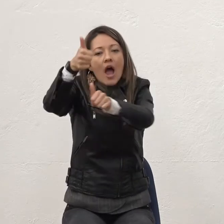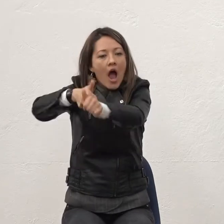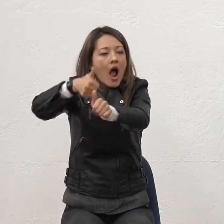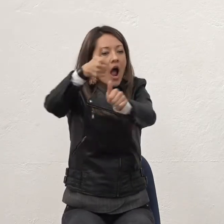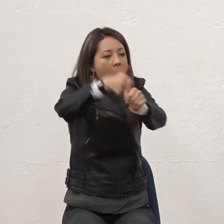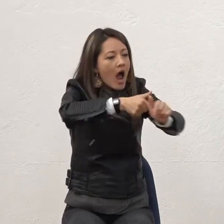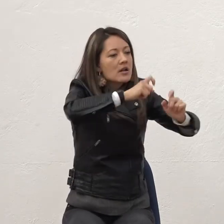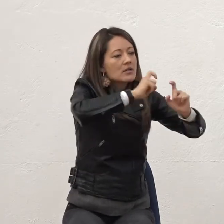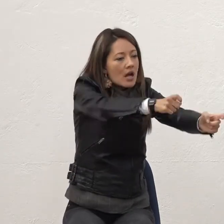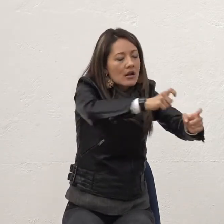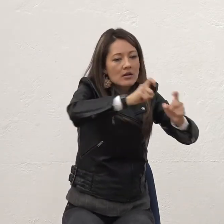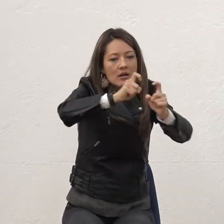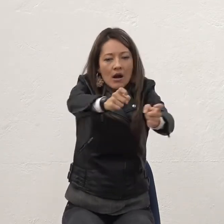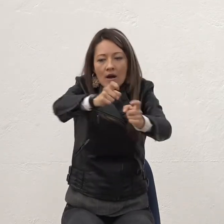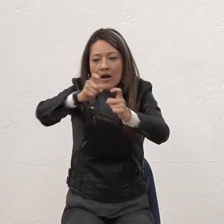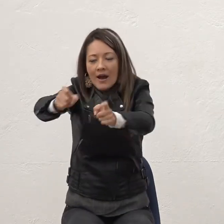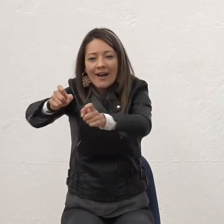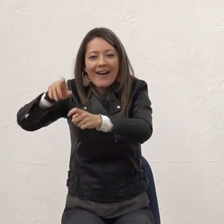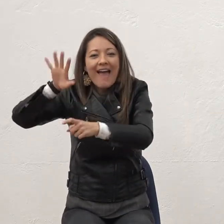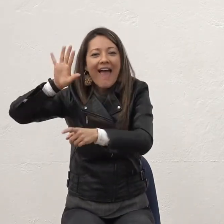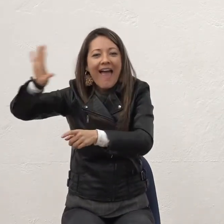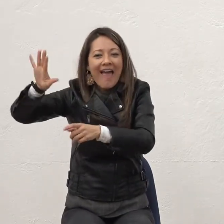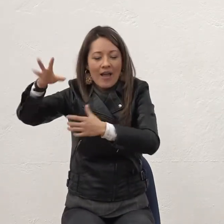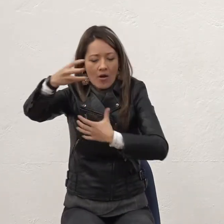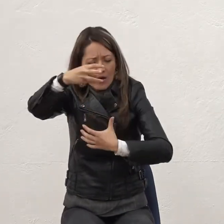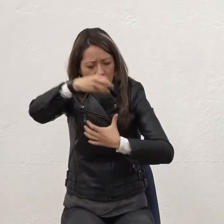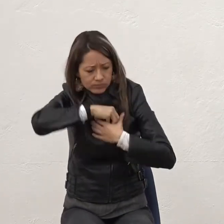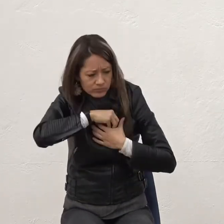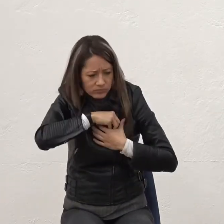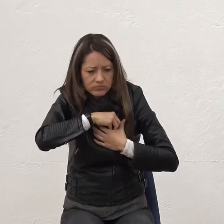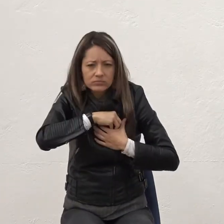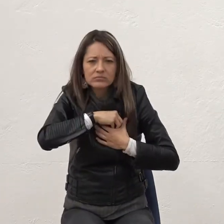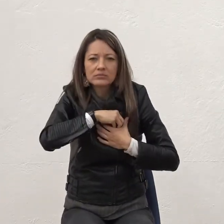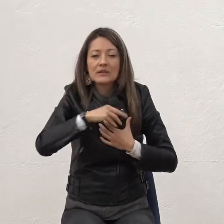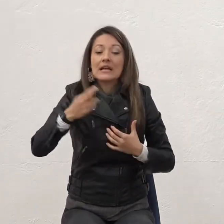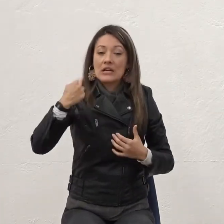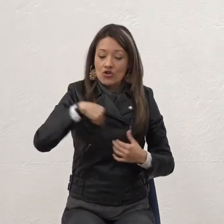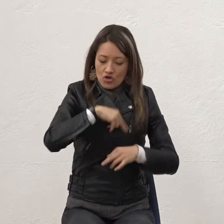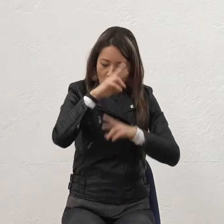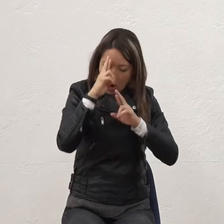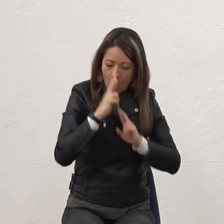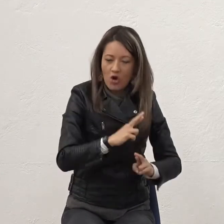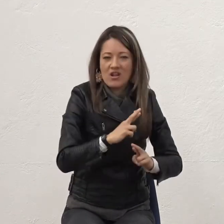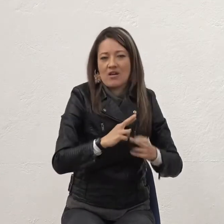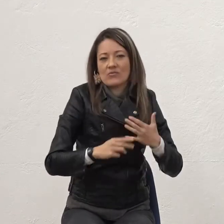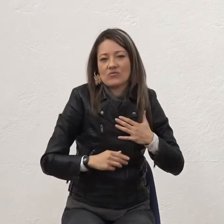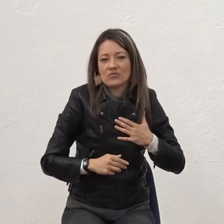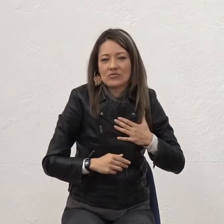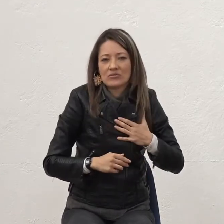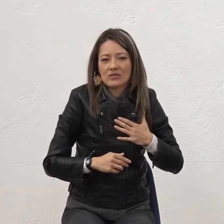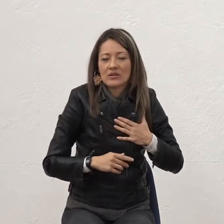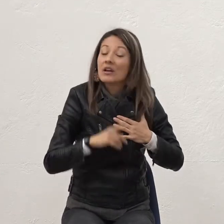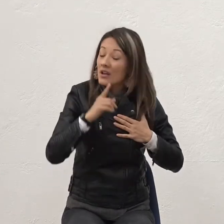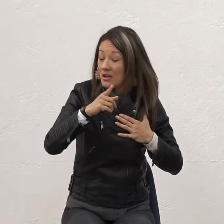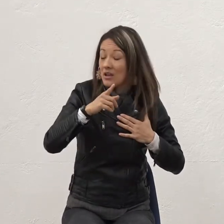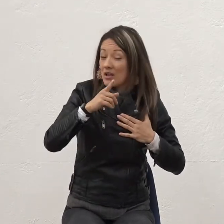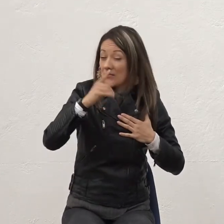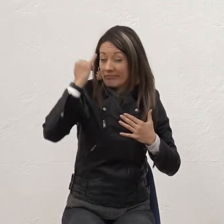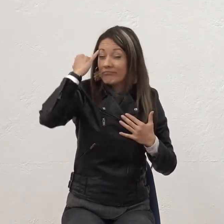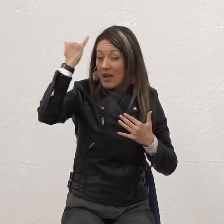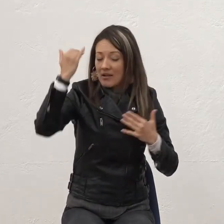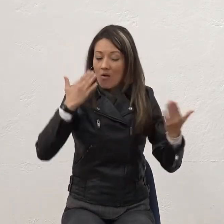dio. Ese es el nombre que tenemos y que nosotros honramos. Y se supone que